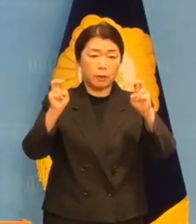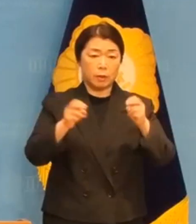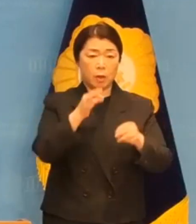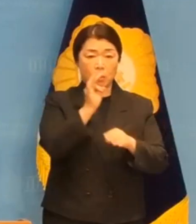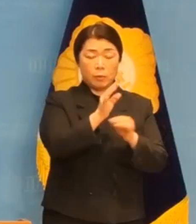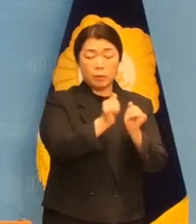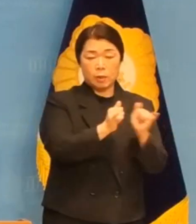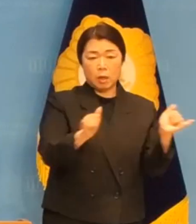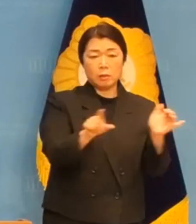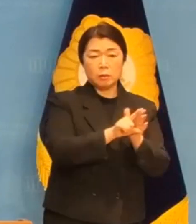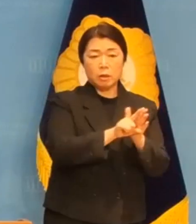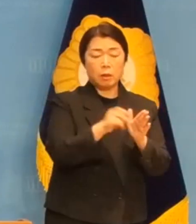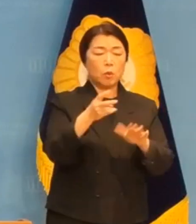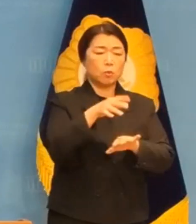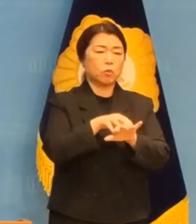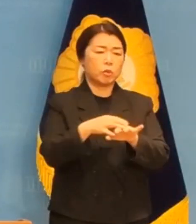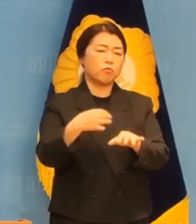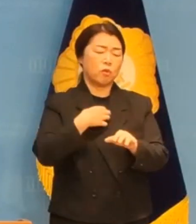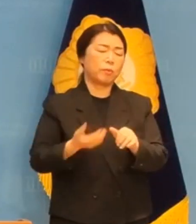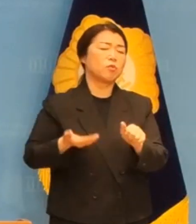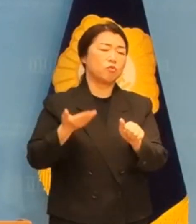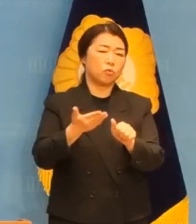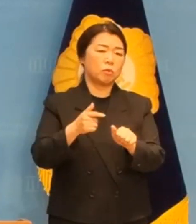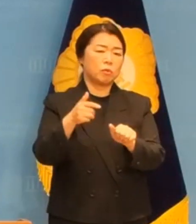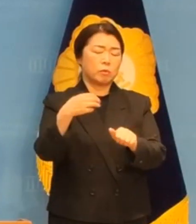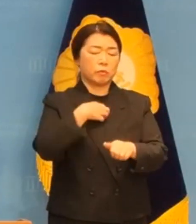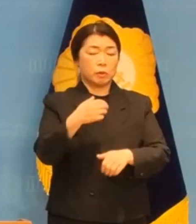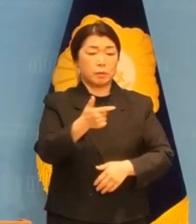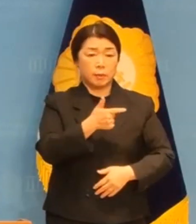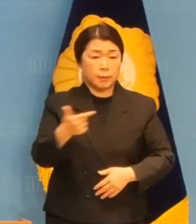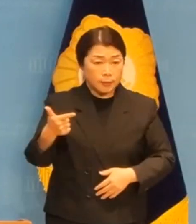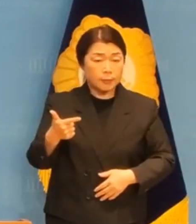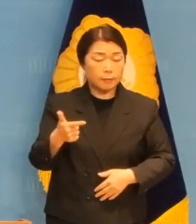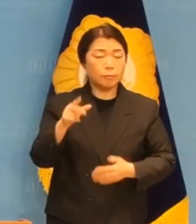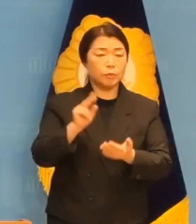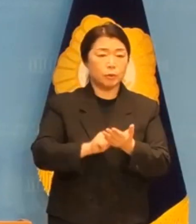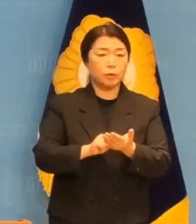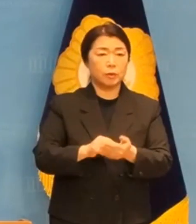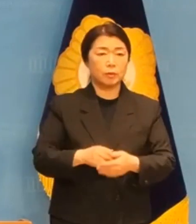신뢰와 존립 자체를 위협하는 가장 큰 위험 요소가 될 것입니다.